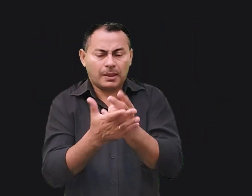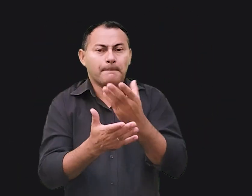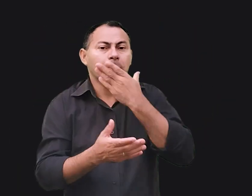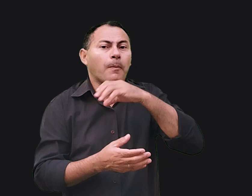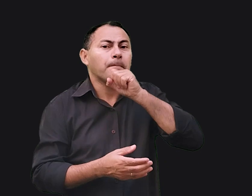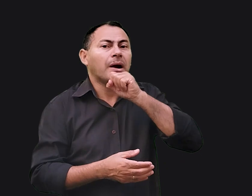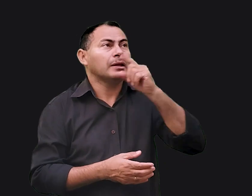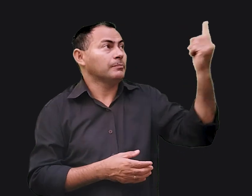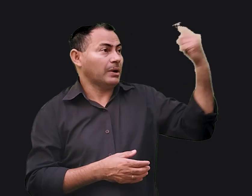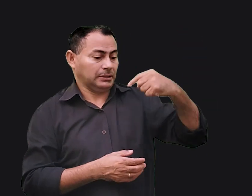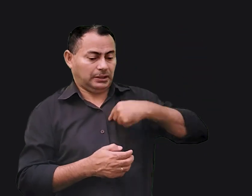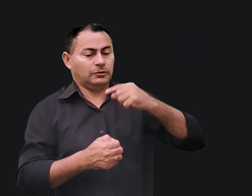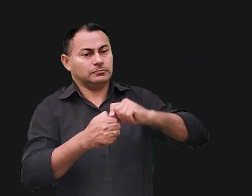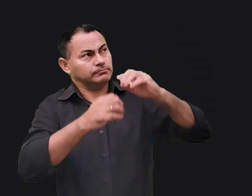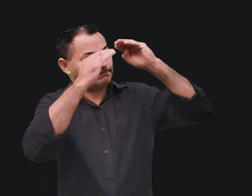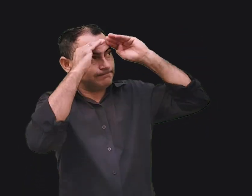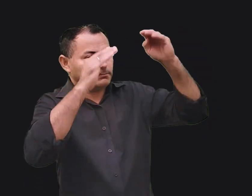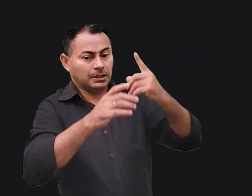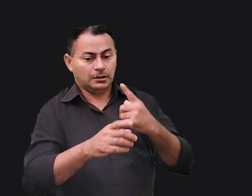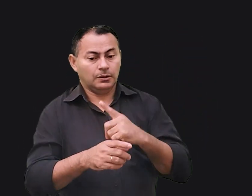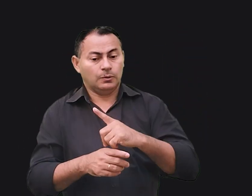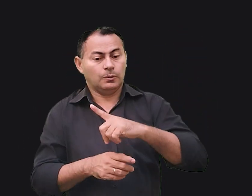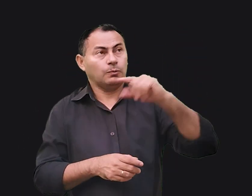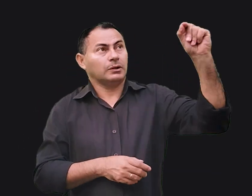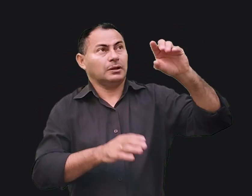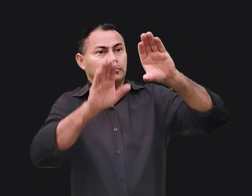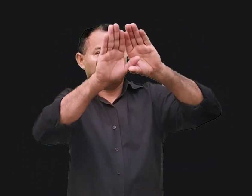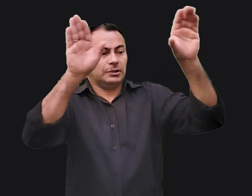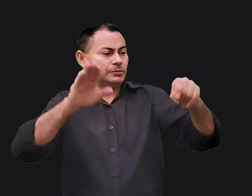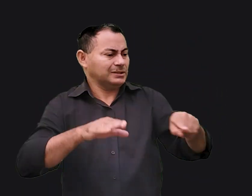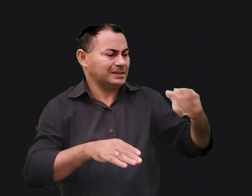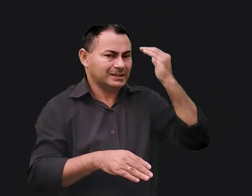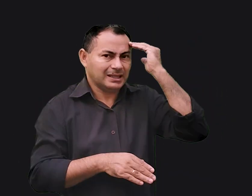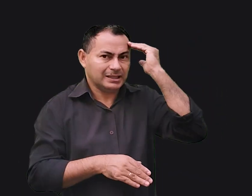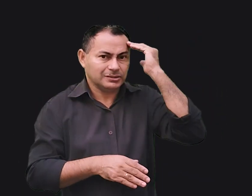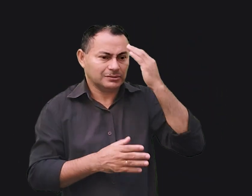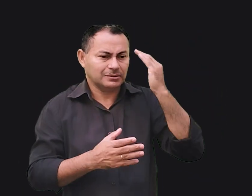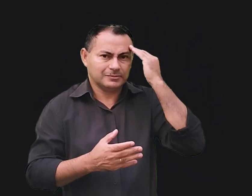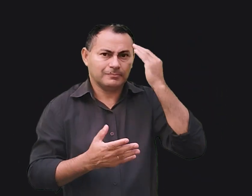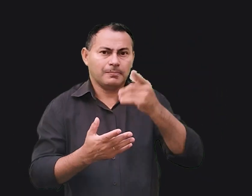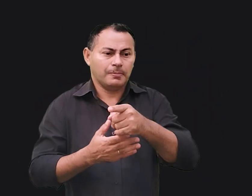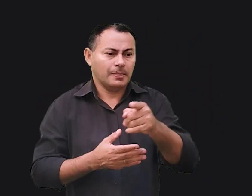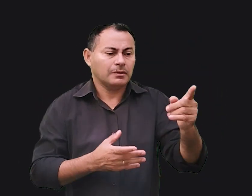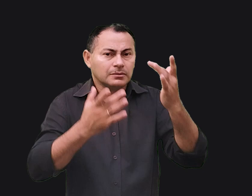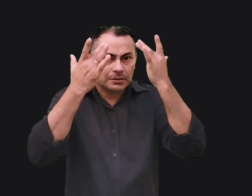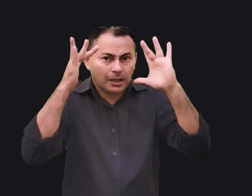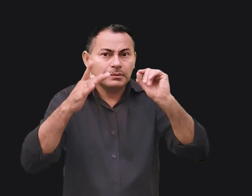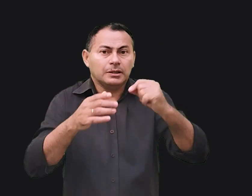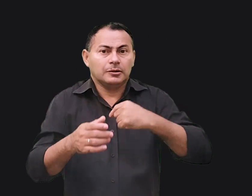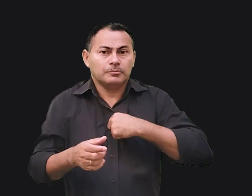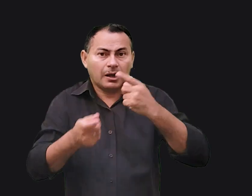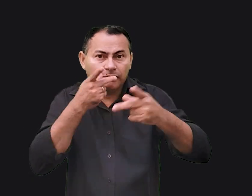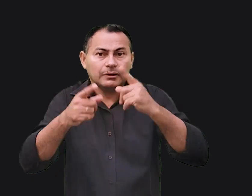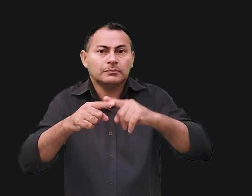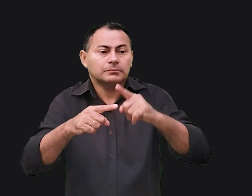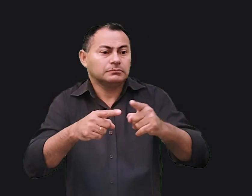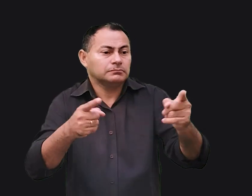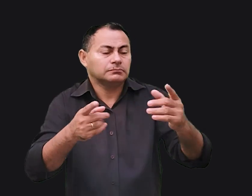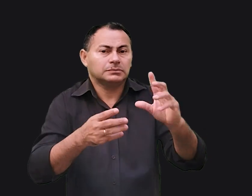o que meu Pai me manda fazer. Eu vou voltar para o céu, mas vocês não entendem isso. Vocês não sabem do que eu estou falando porque vocês não